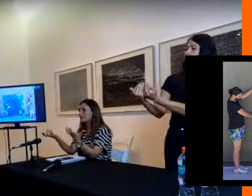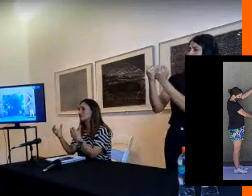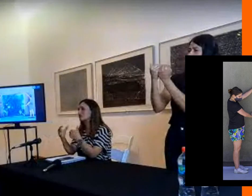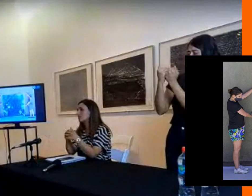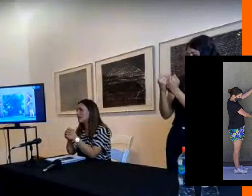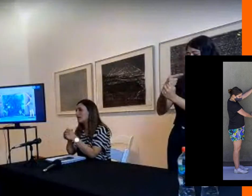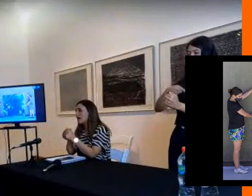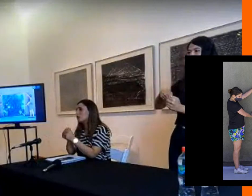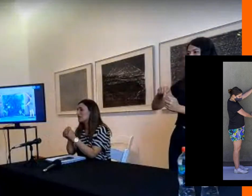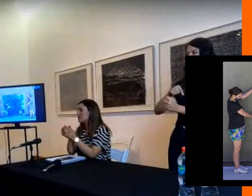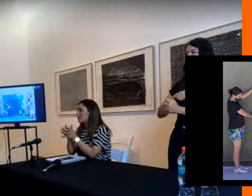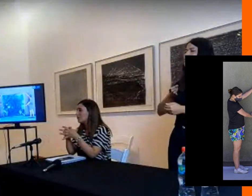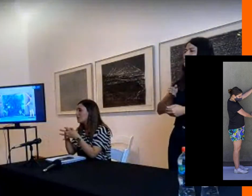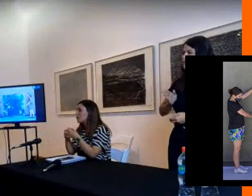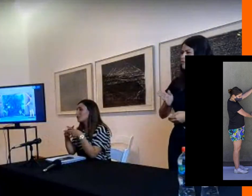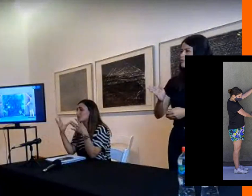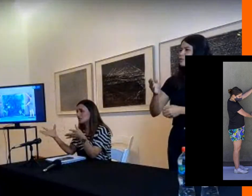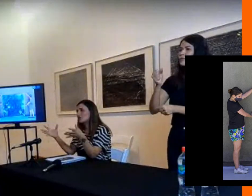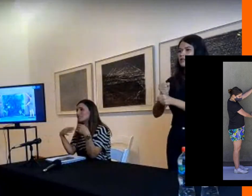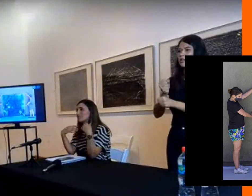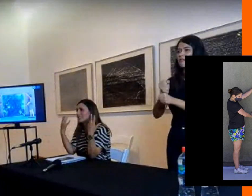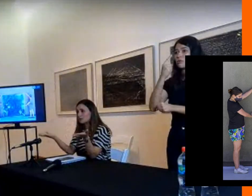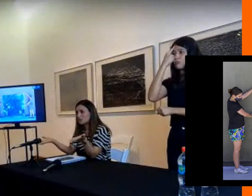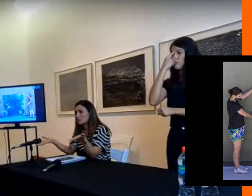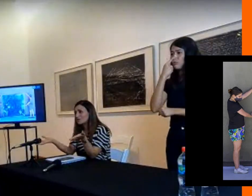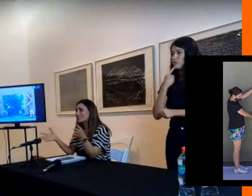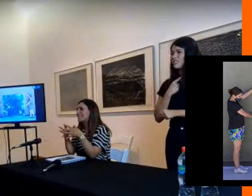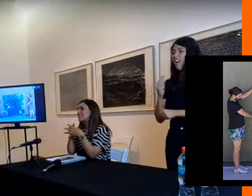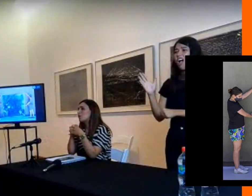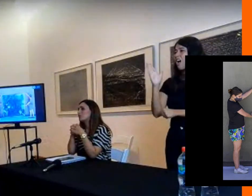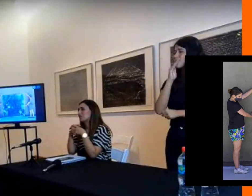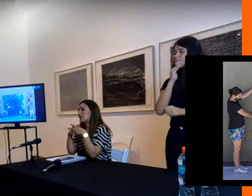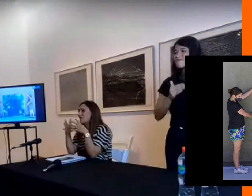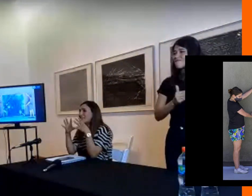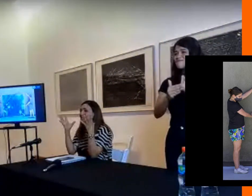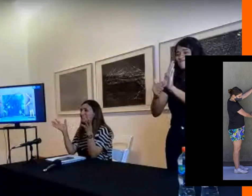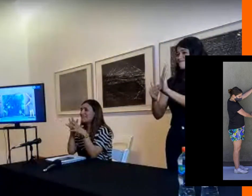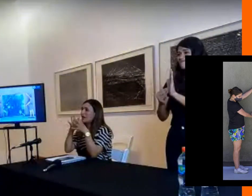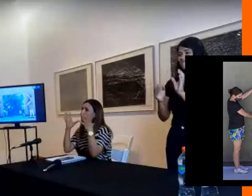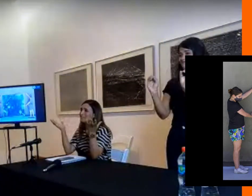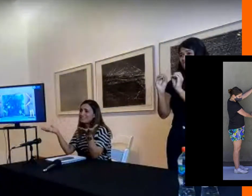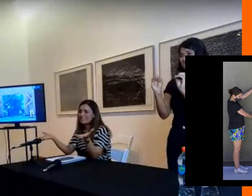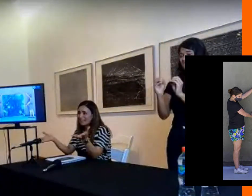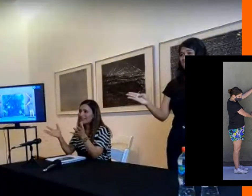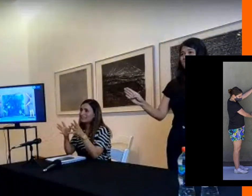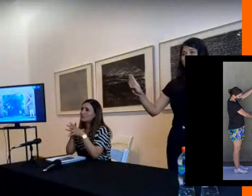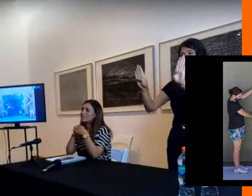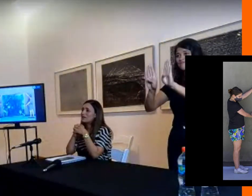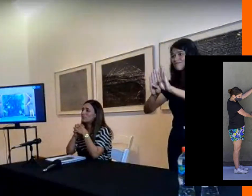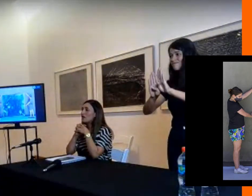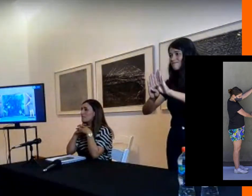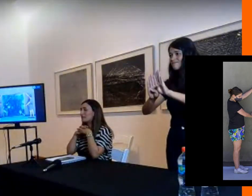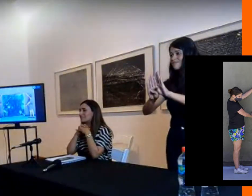dar continuidad a un trabajo con un museo sin exposición, un museo que estaba a puertas cerradas, que